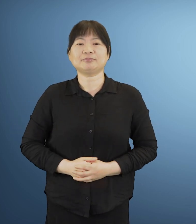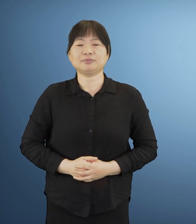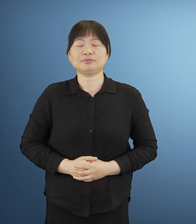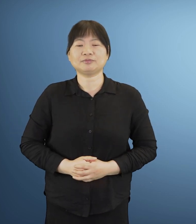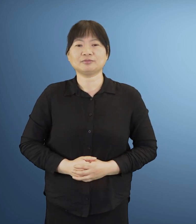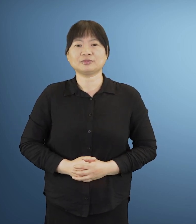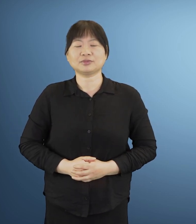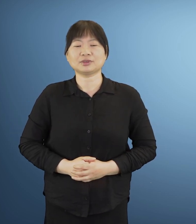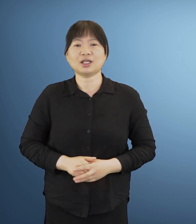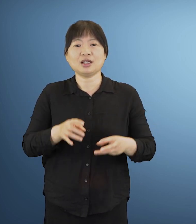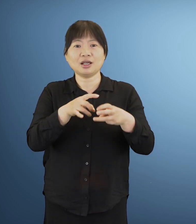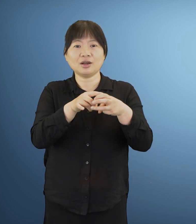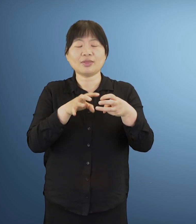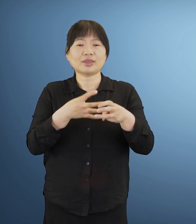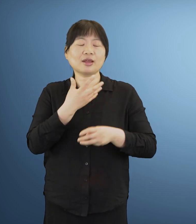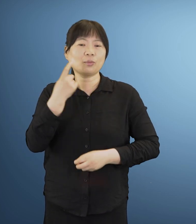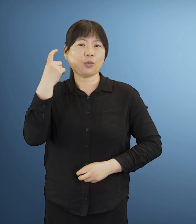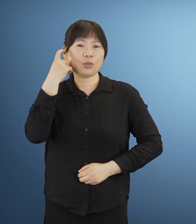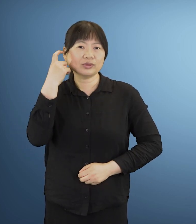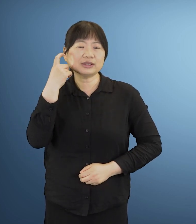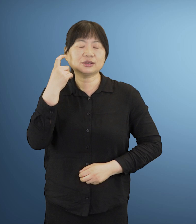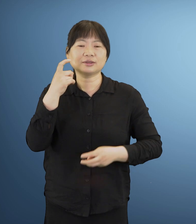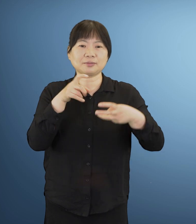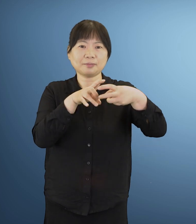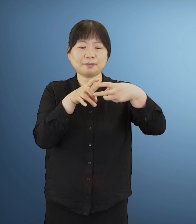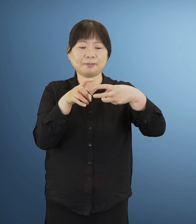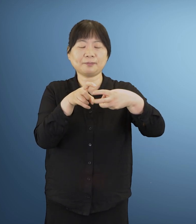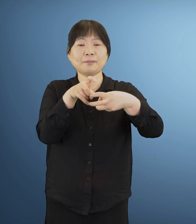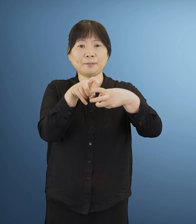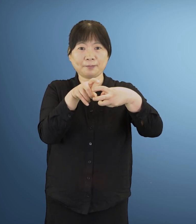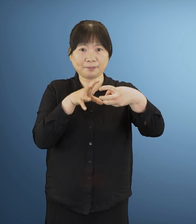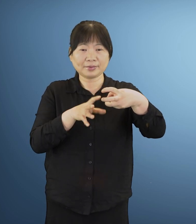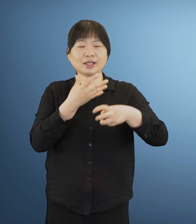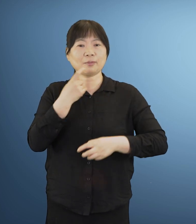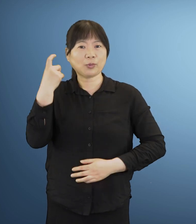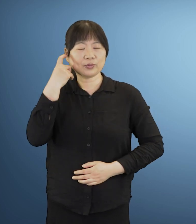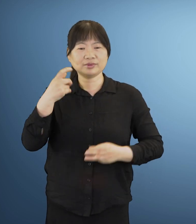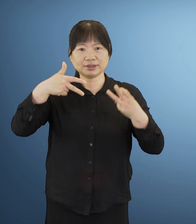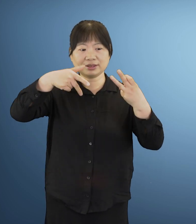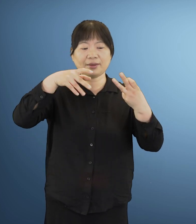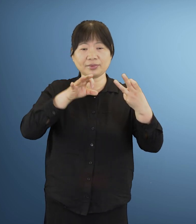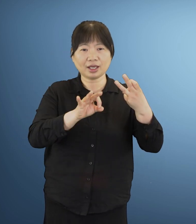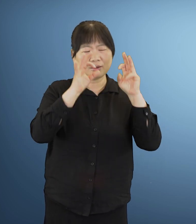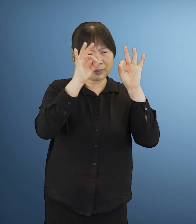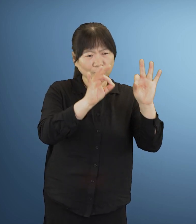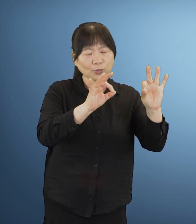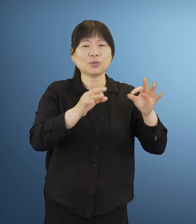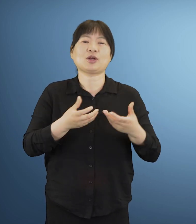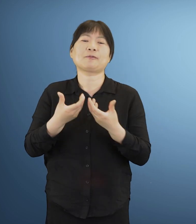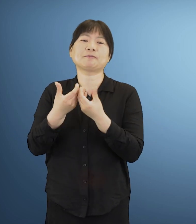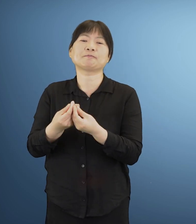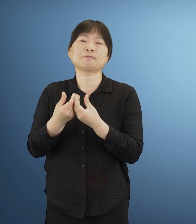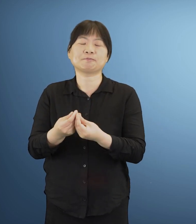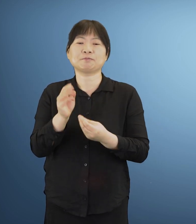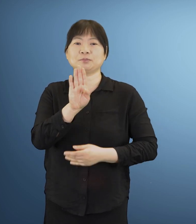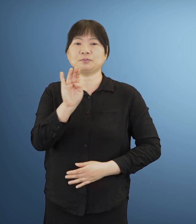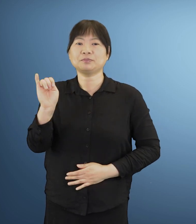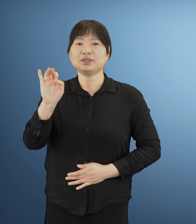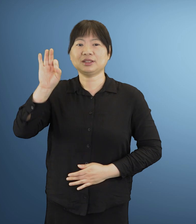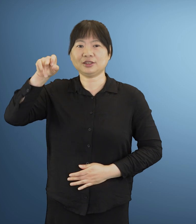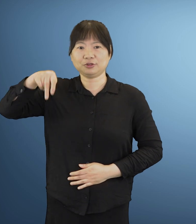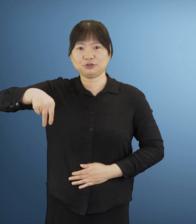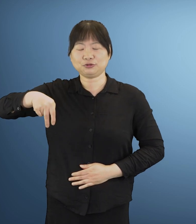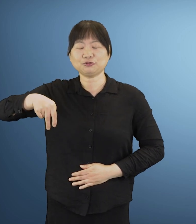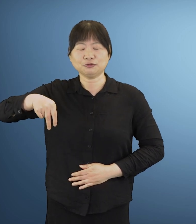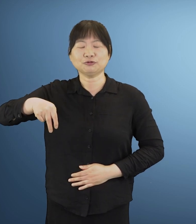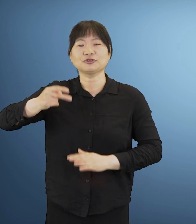보통 우리가 마태복음 13장 하면 여러분 잘 알고 계시는 것처럼 비유장으로